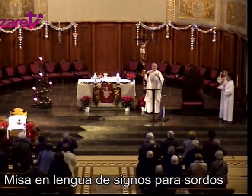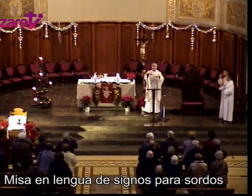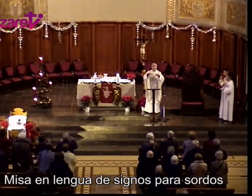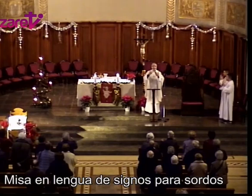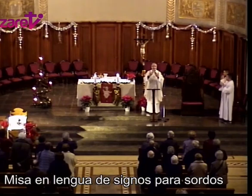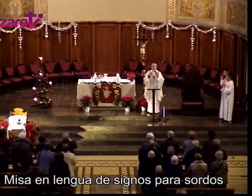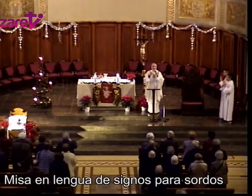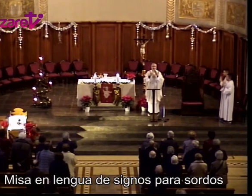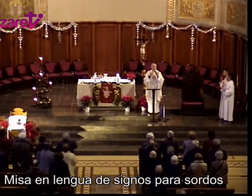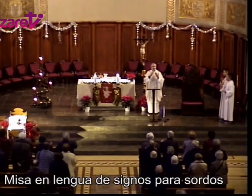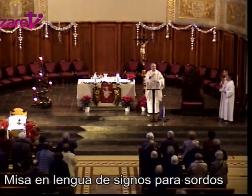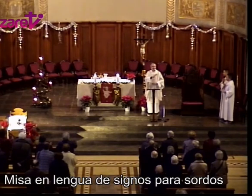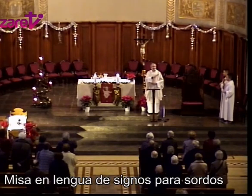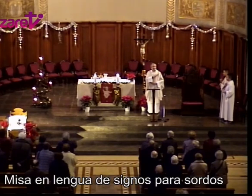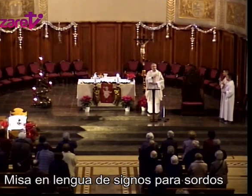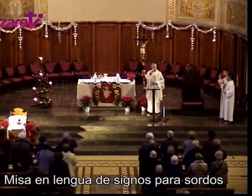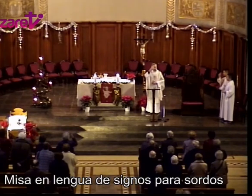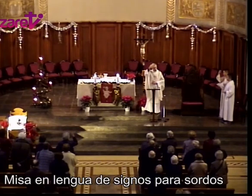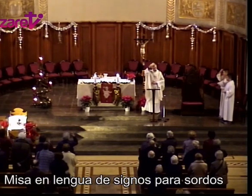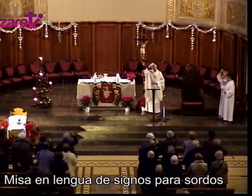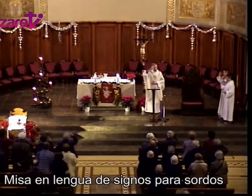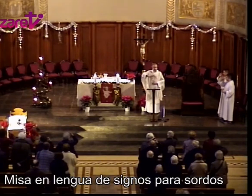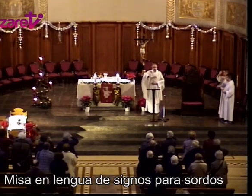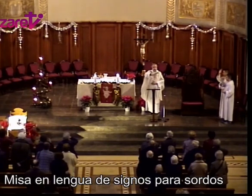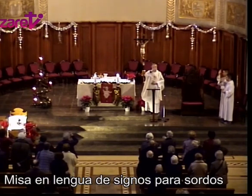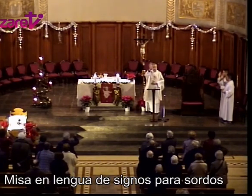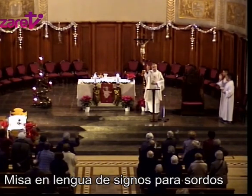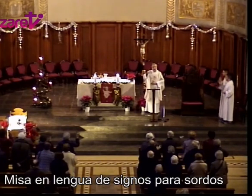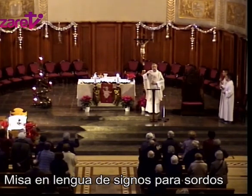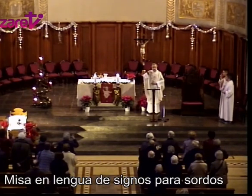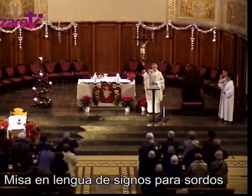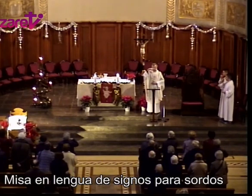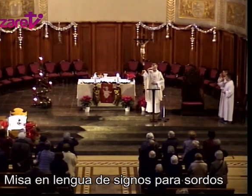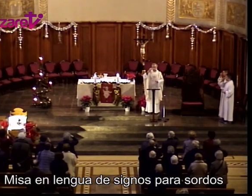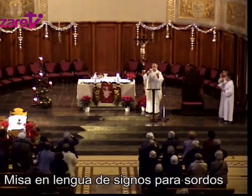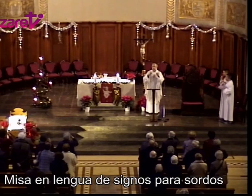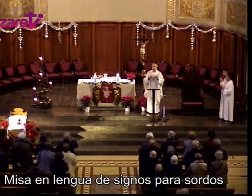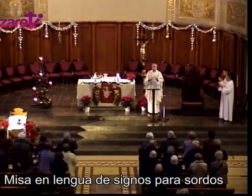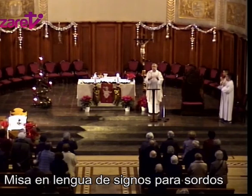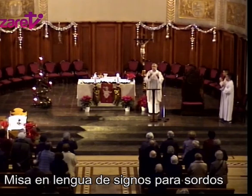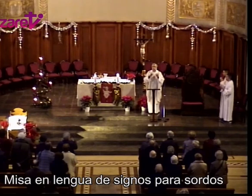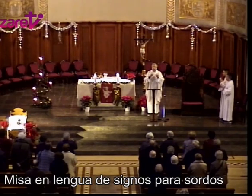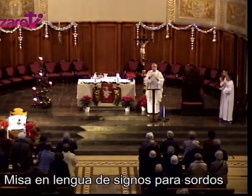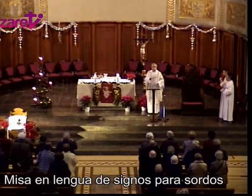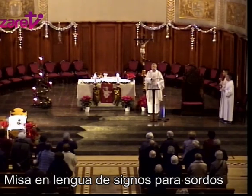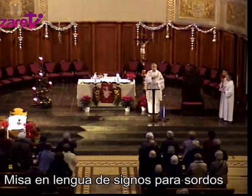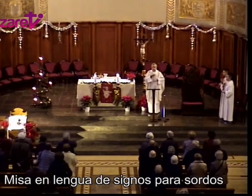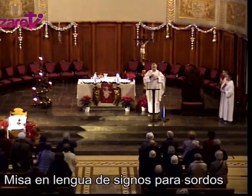glorificamos. Te damos gracias, Señor Dios Rey Celestial, Dios Padre Todopoderoso,